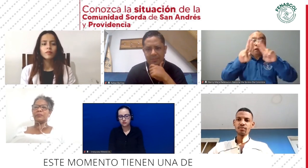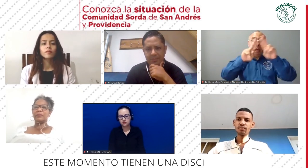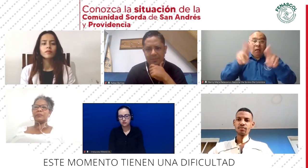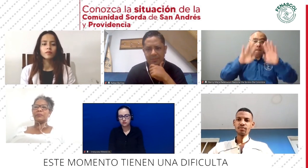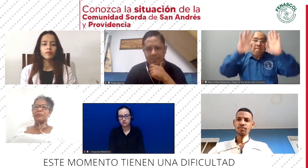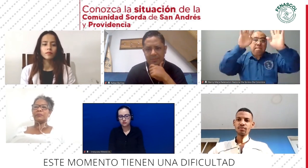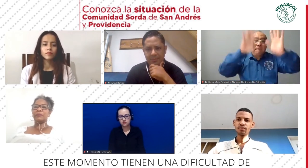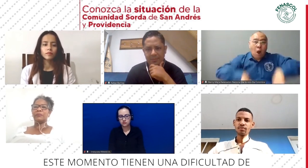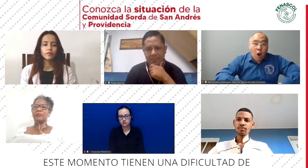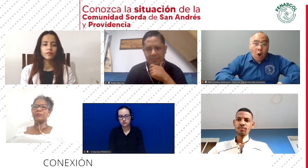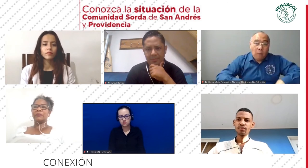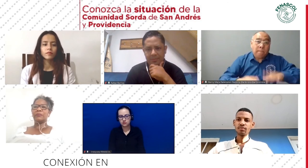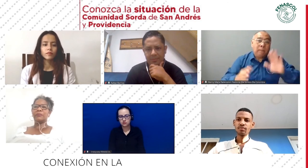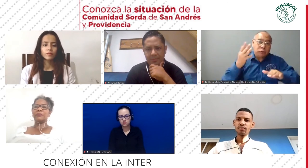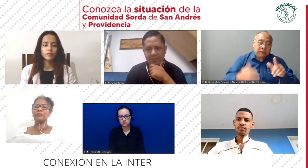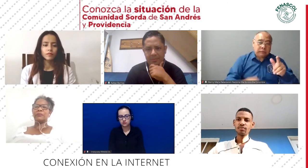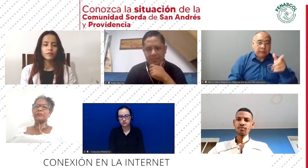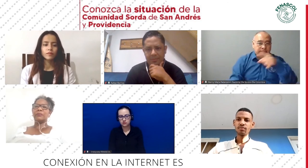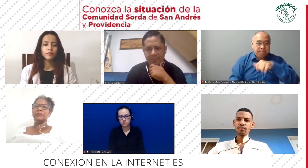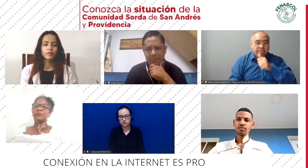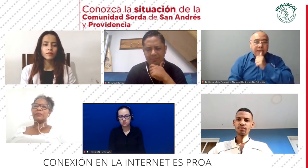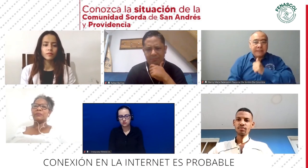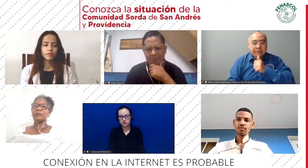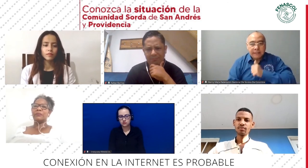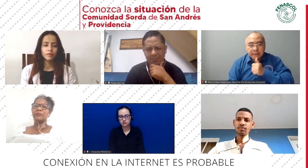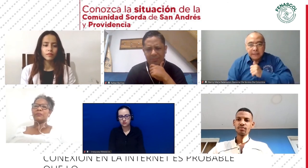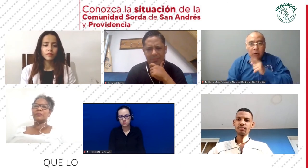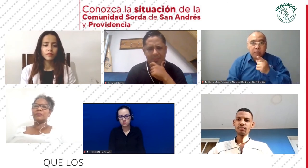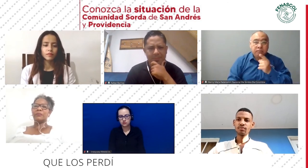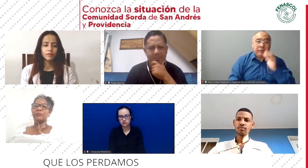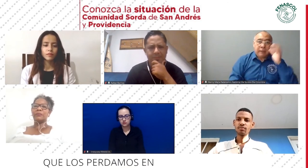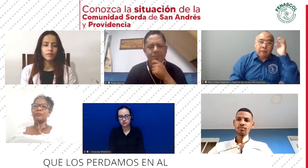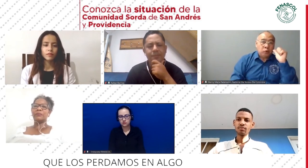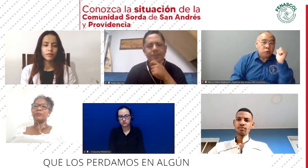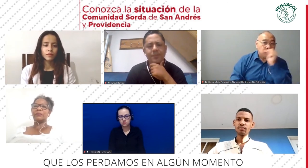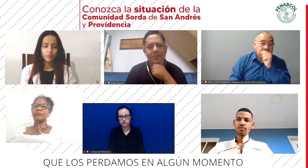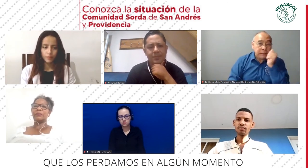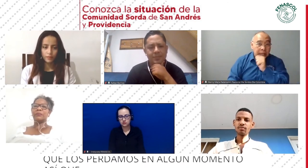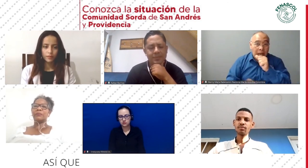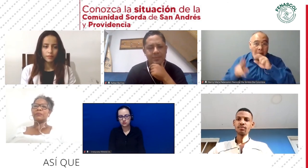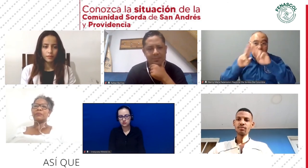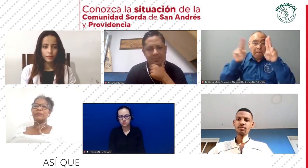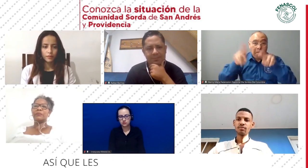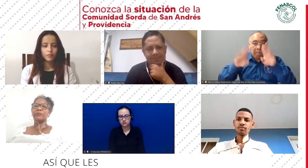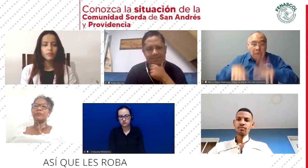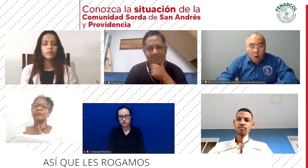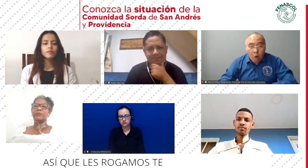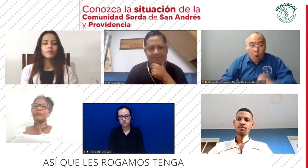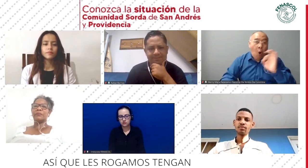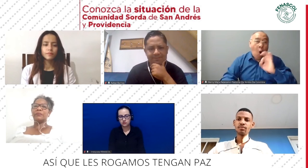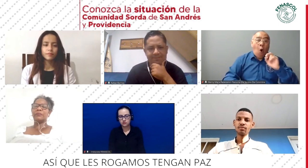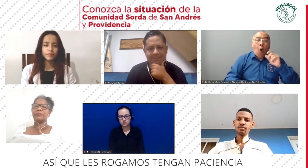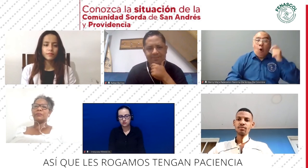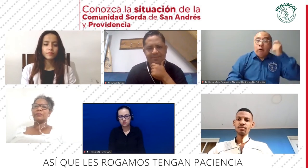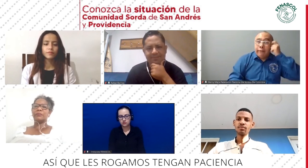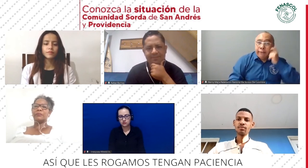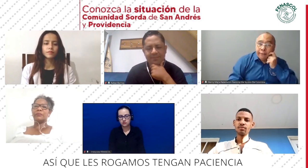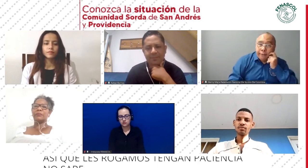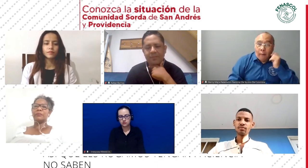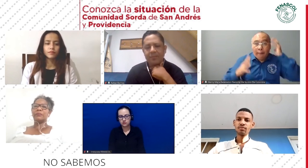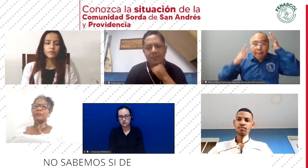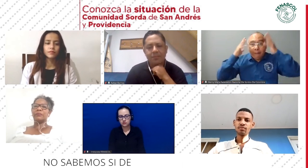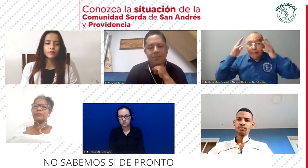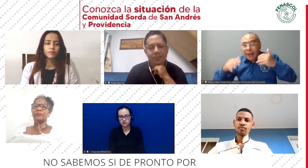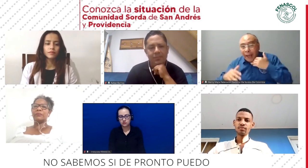dificultad de conexión en la internet es probable que los perdamos en algún momento así que les rogamos tengan paciencia no